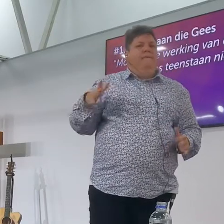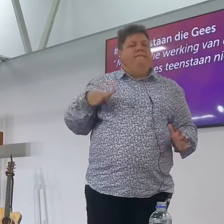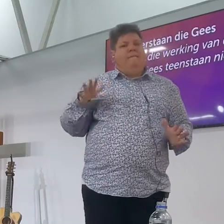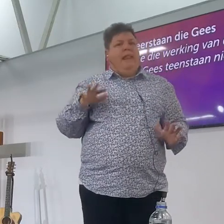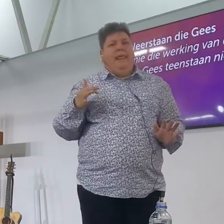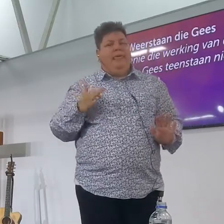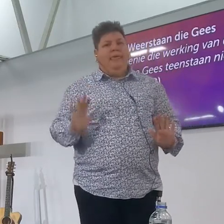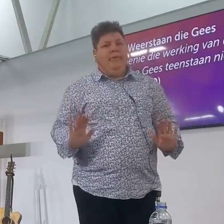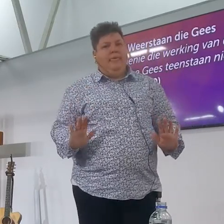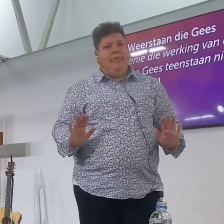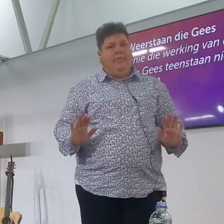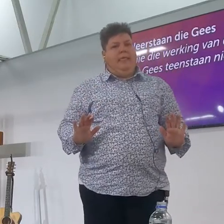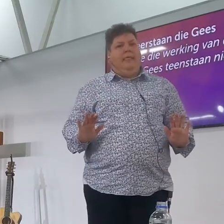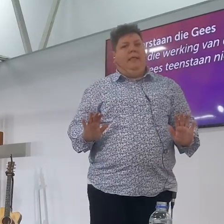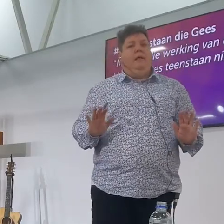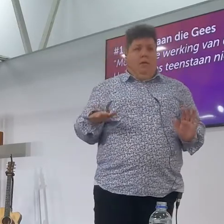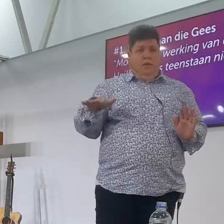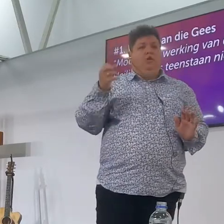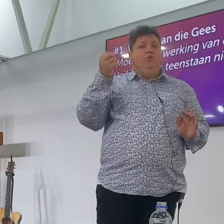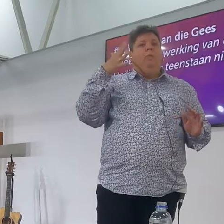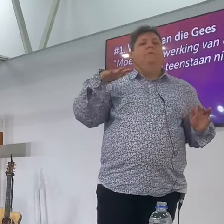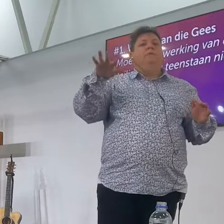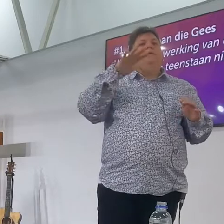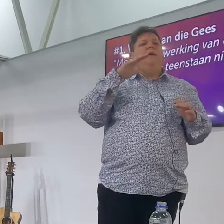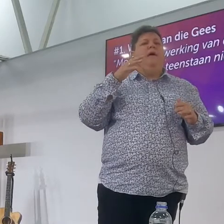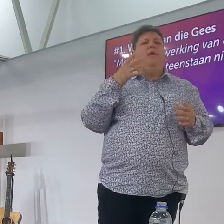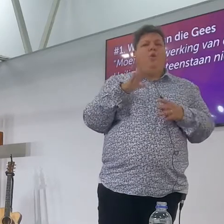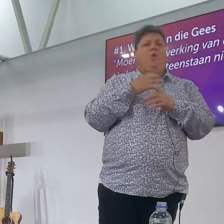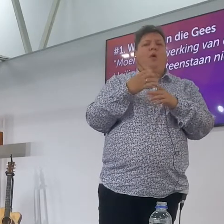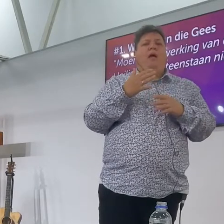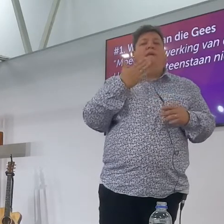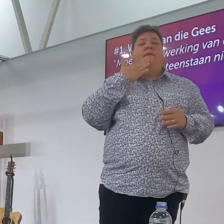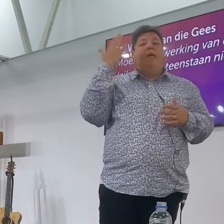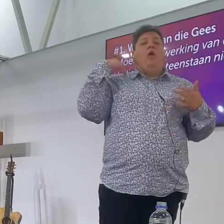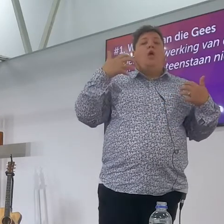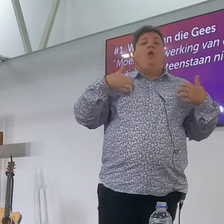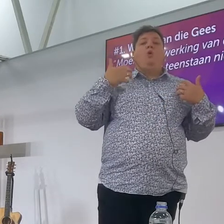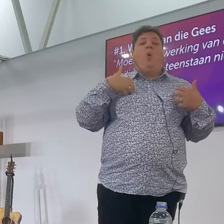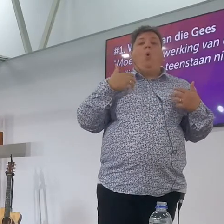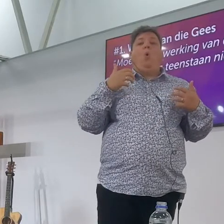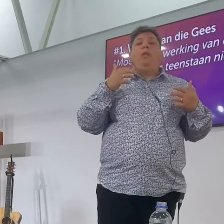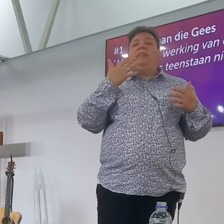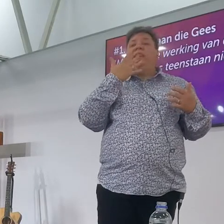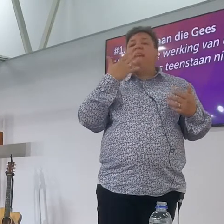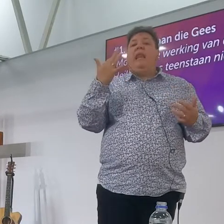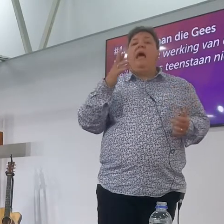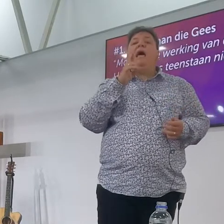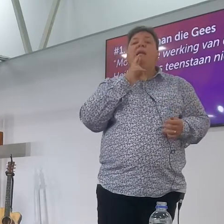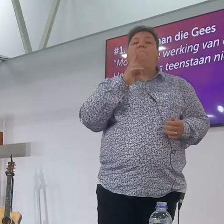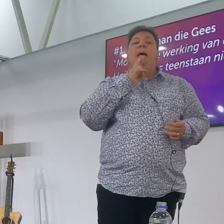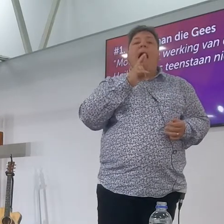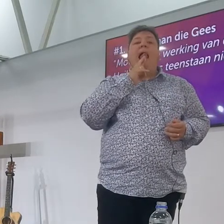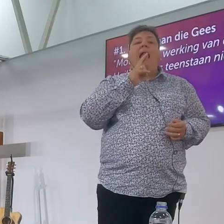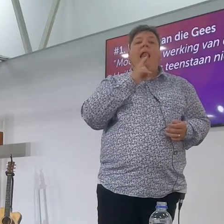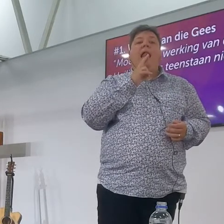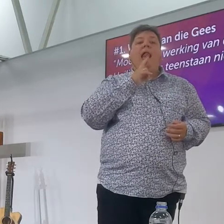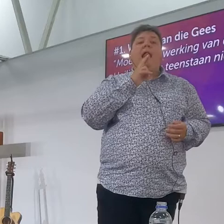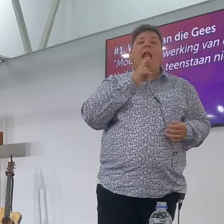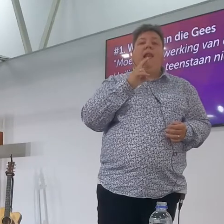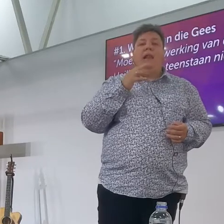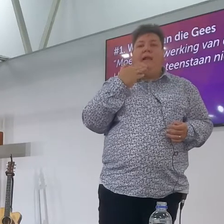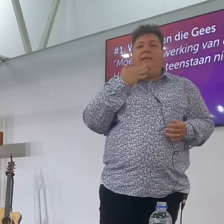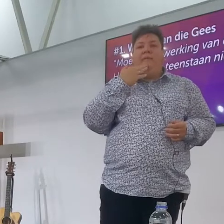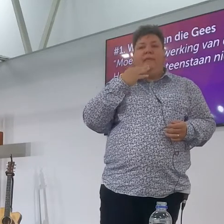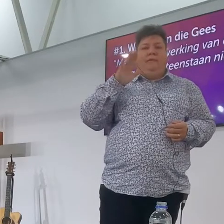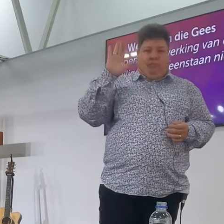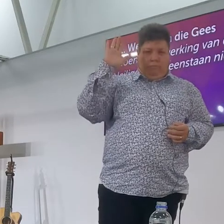party van ons het nooit die tienerstreek ontgroei nie. Wie van julle was 'n rebel gewees op jou as tiener? Kom, wees eerlik. Dankie Oorig. Ons hier